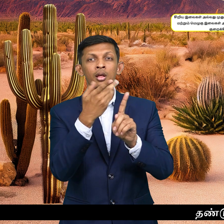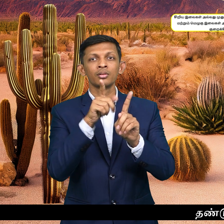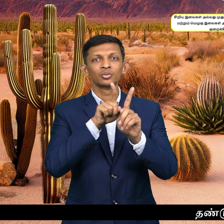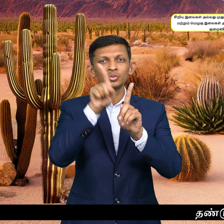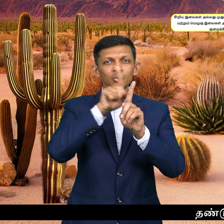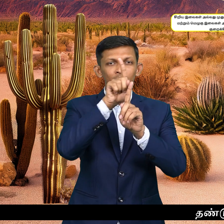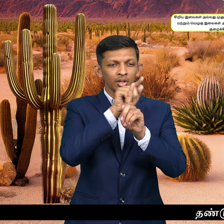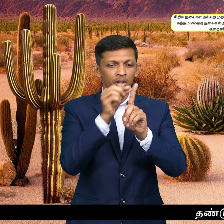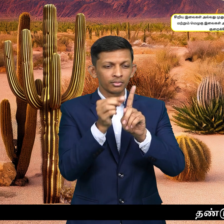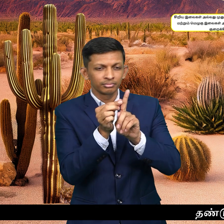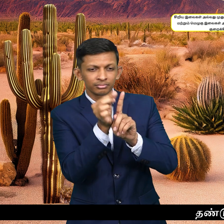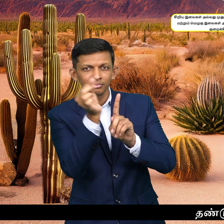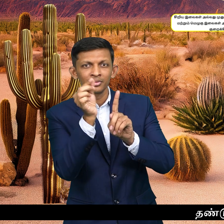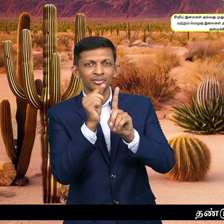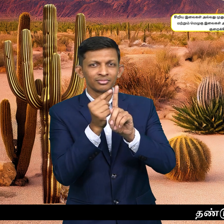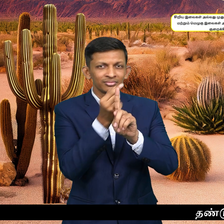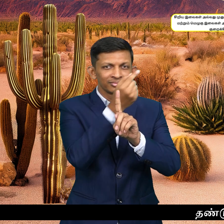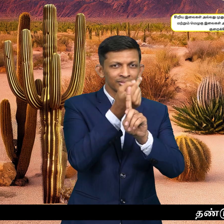தண்டுகளாகும்.